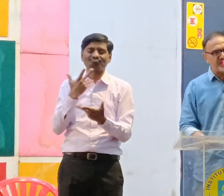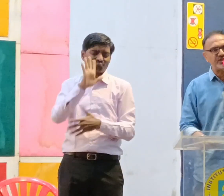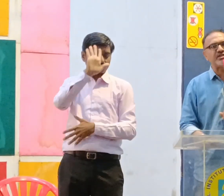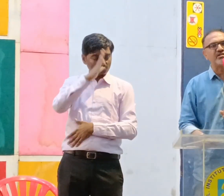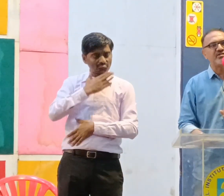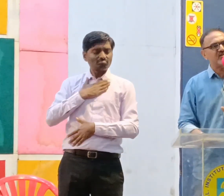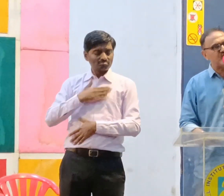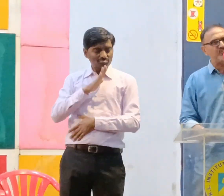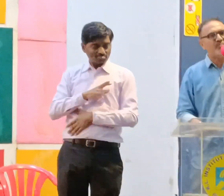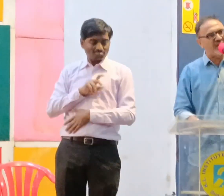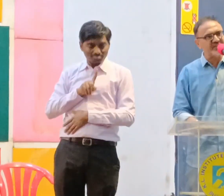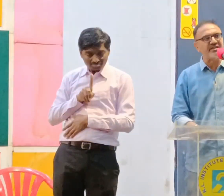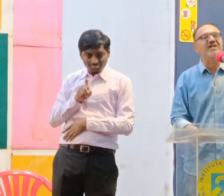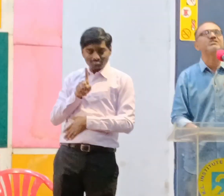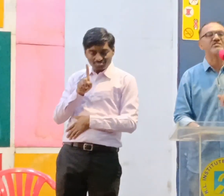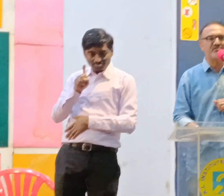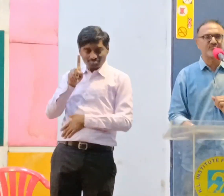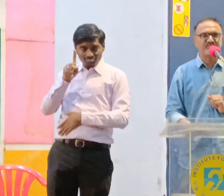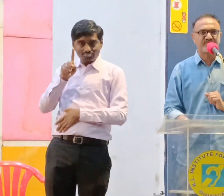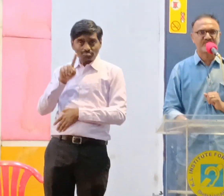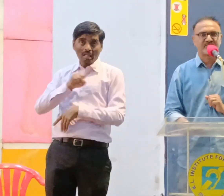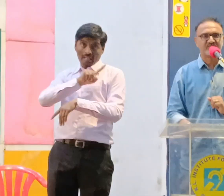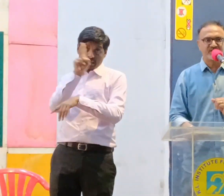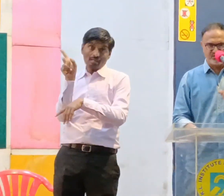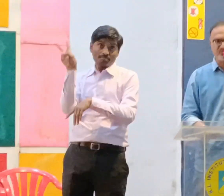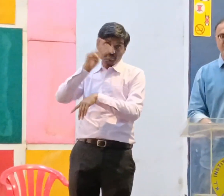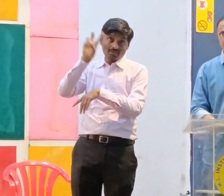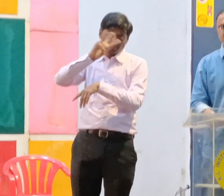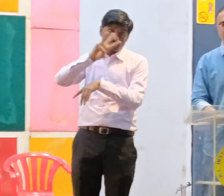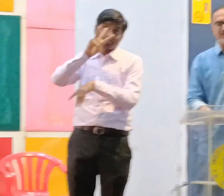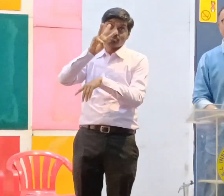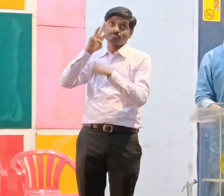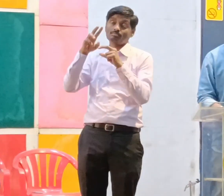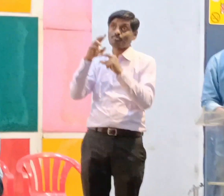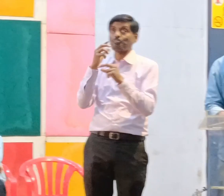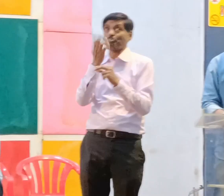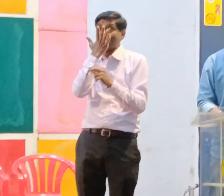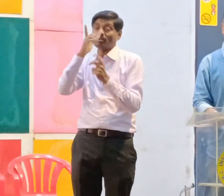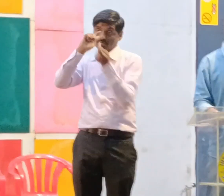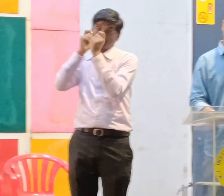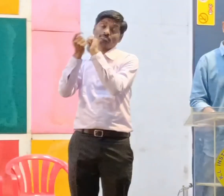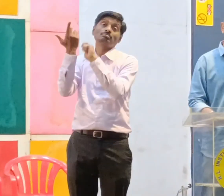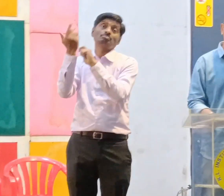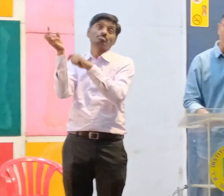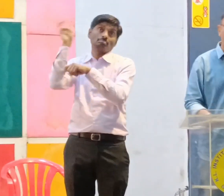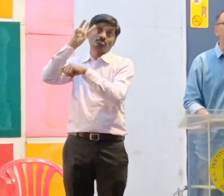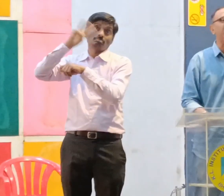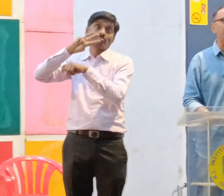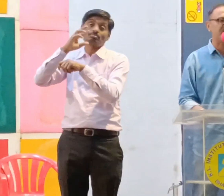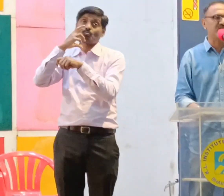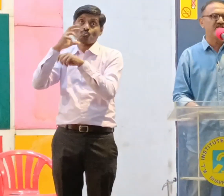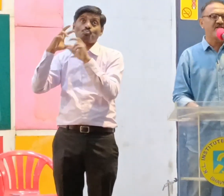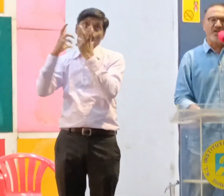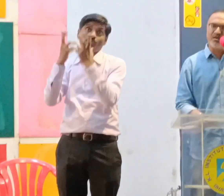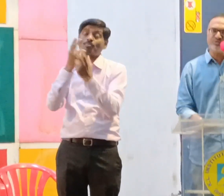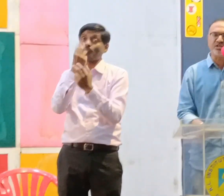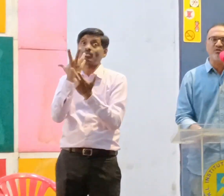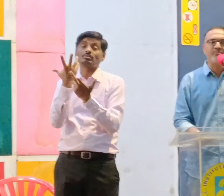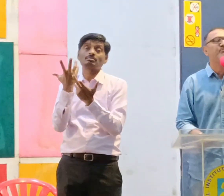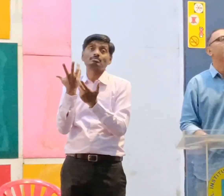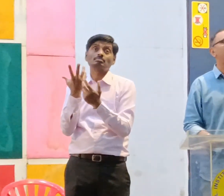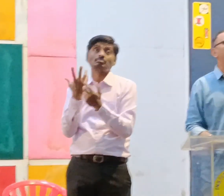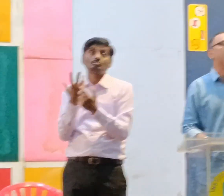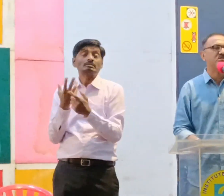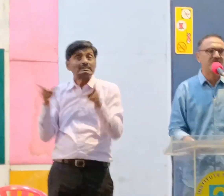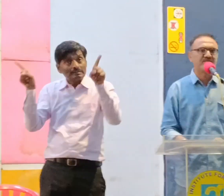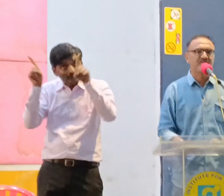હું ભોગીશ ને ત્યાં સુધીમાં પાકી ગયા હશે. શું કીધું એણે? કે હું ત્યાં પહોંચીશ ત્યાં સુધીમાં ચીકુ પાકી ગયા હશે. આમ ચીકુ